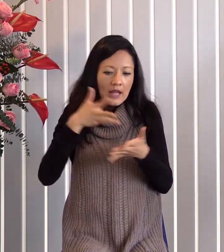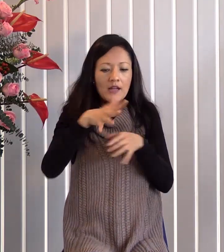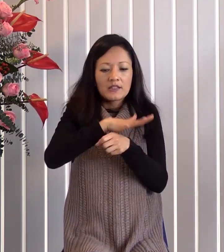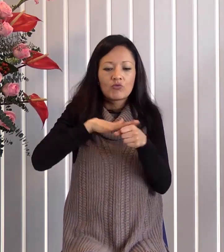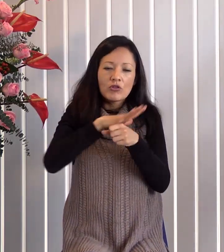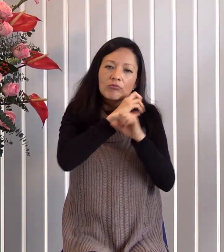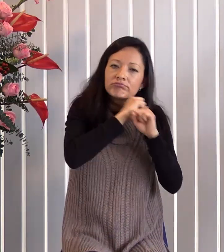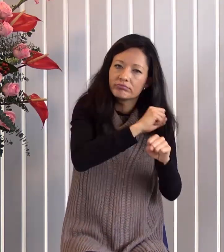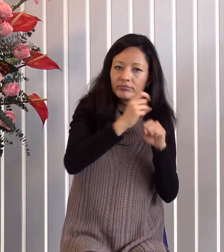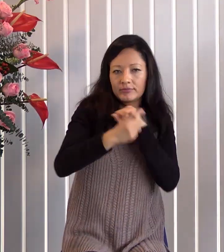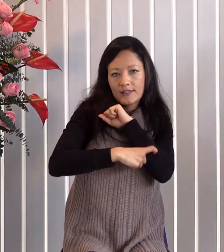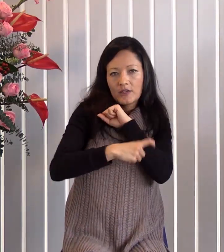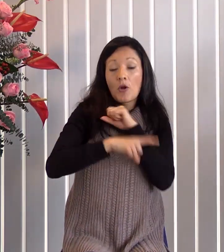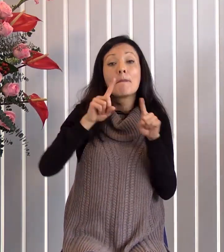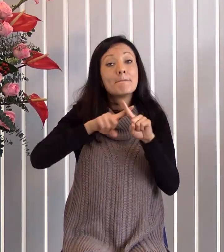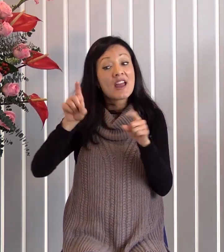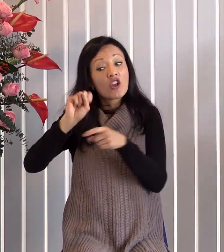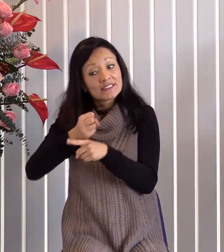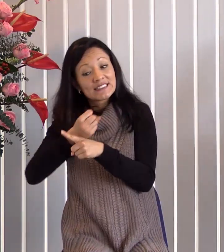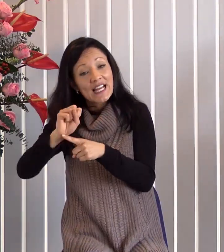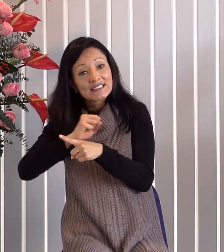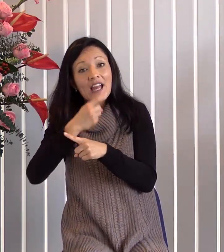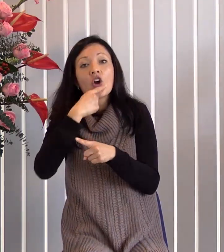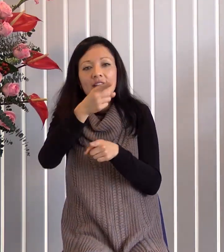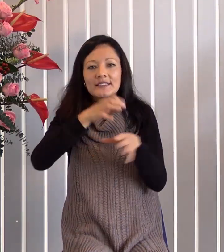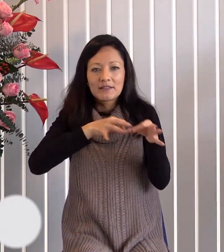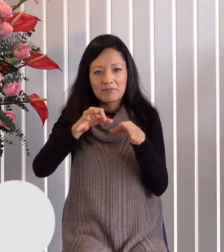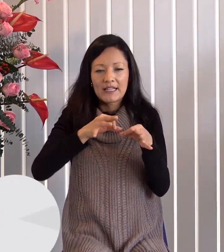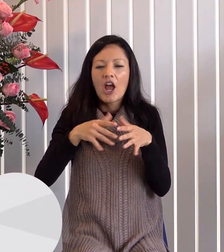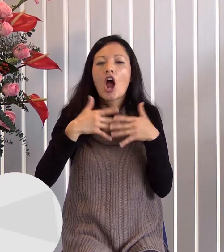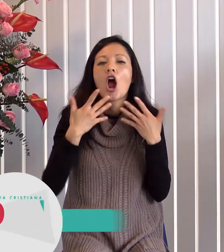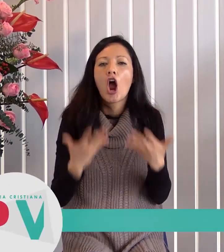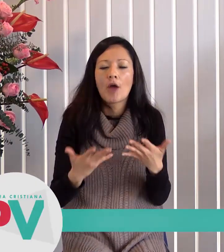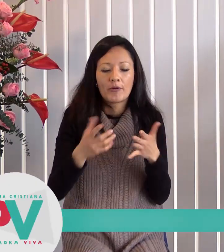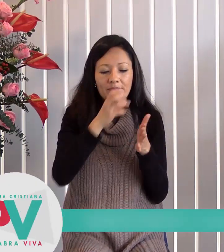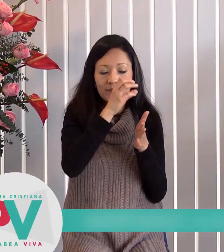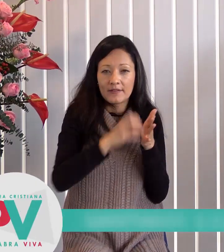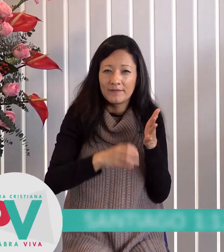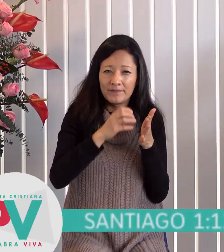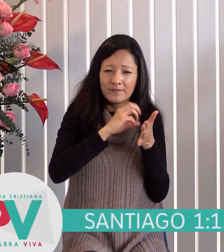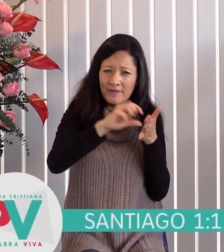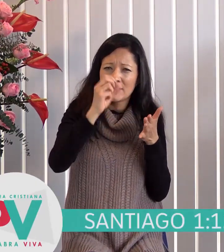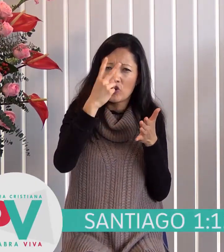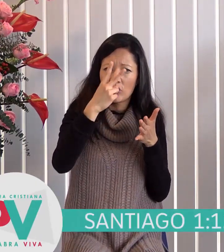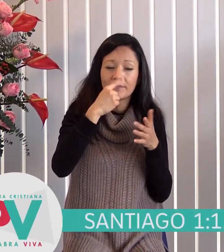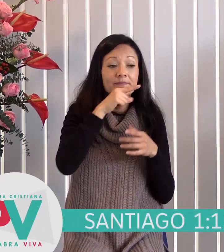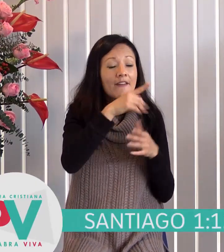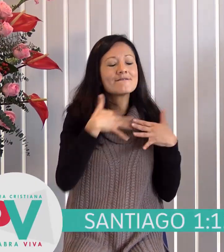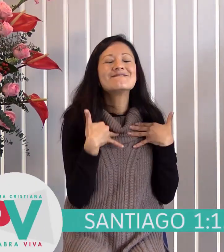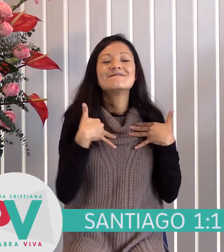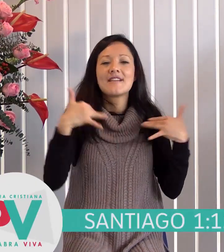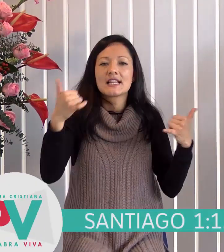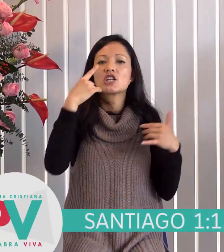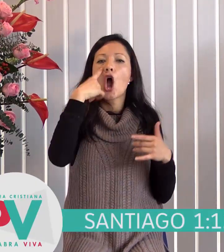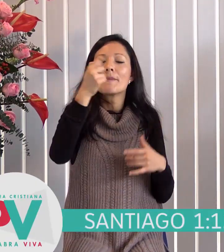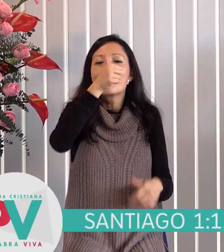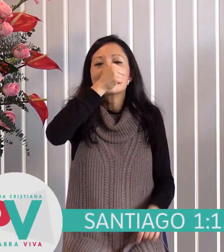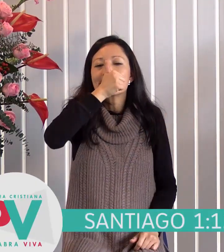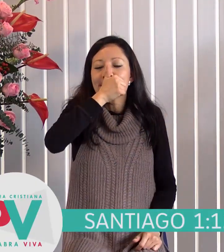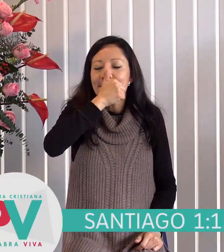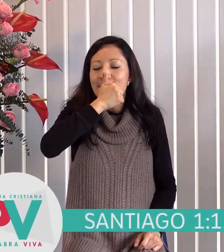tentación. Pero Santiago le toma el tiempo y le explica, dice, versículo 12, bienaventurado el varón que soporta la